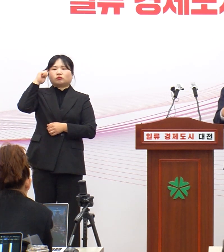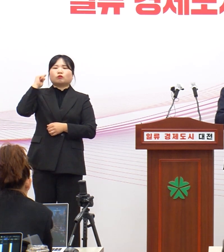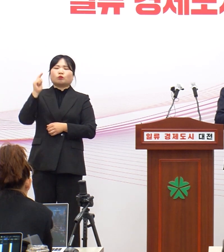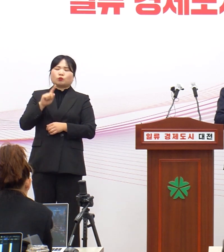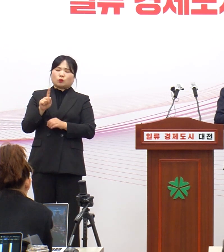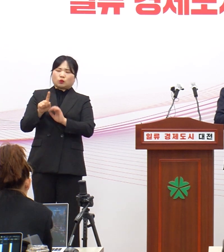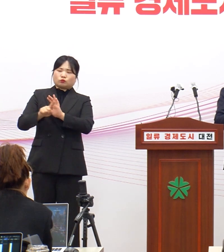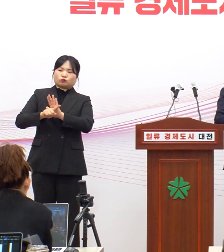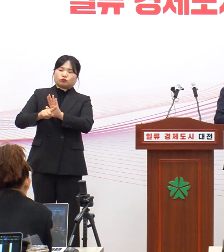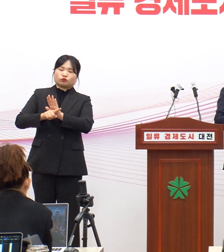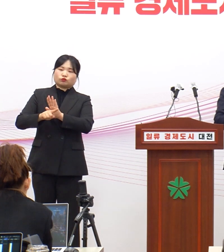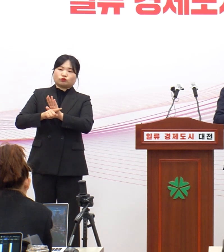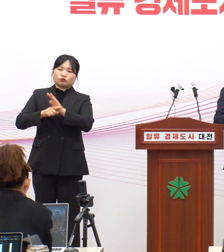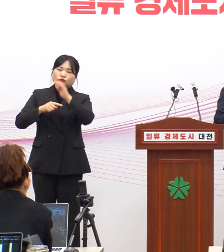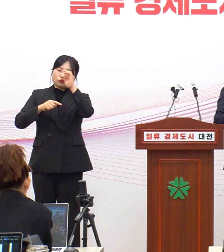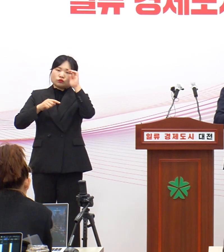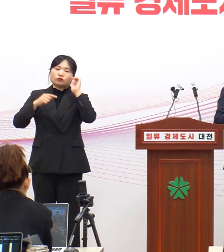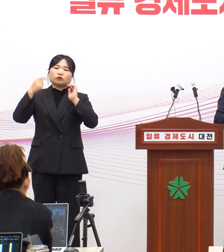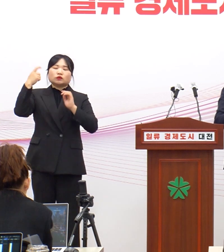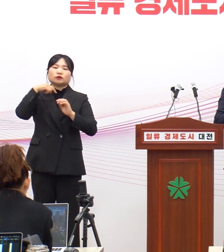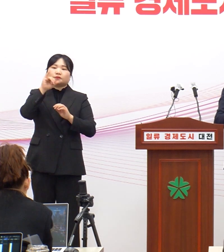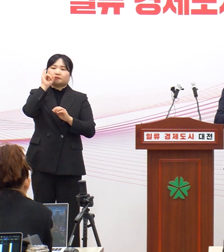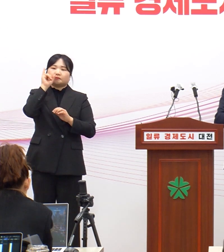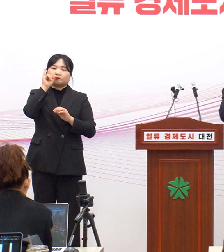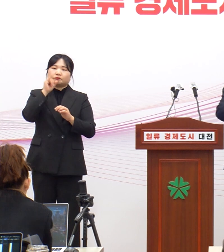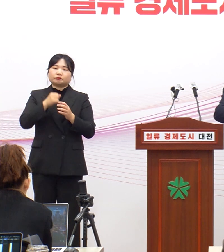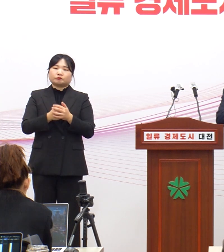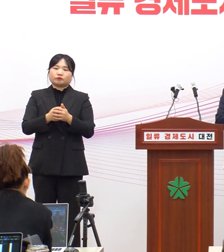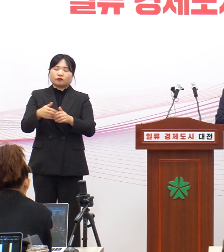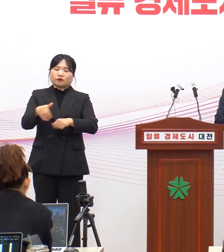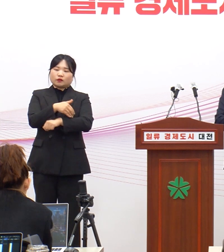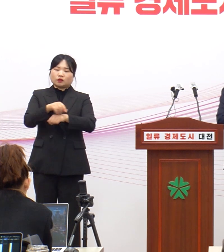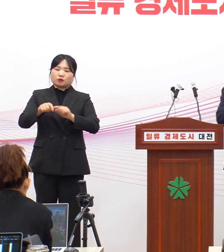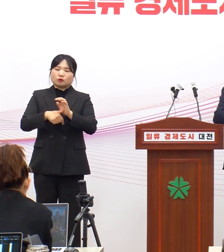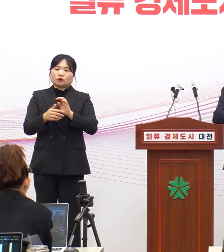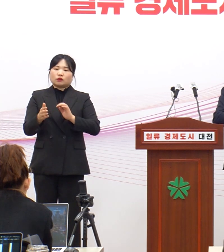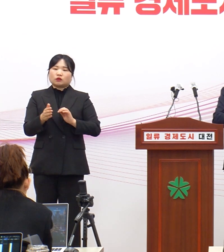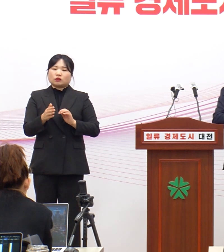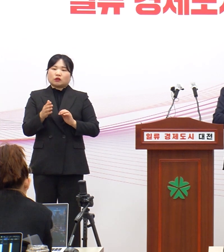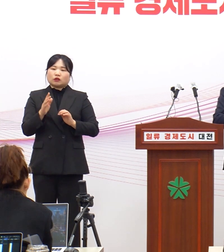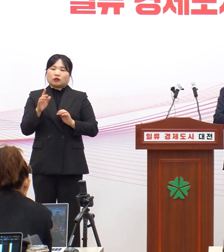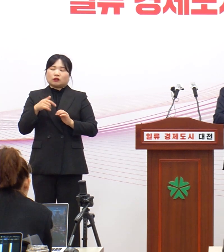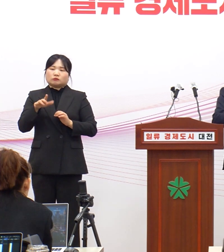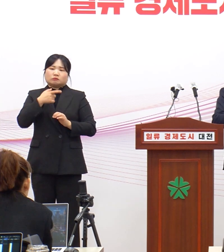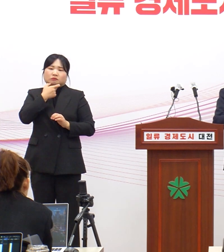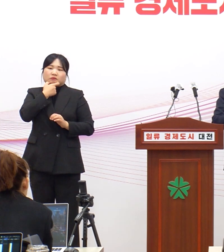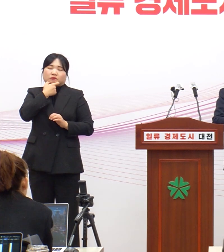부정적인 목척교 다닐 때마다 잘라내고 싶은 생각이